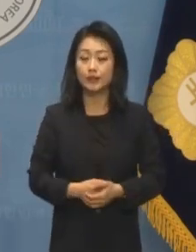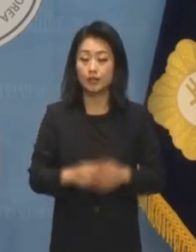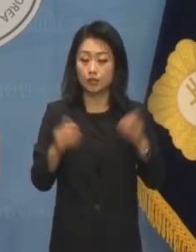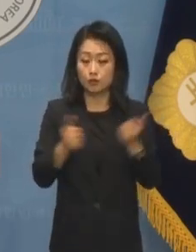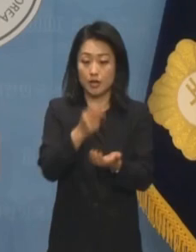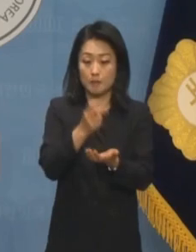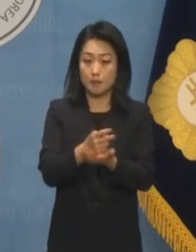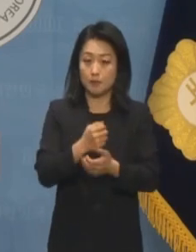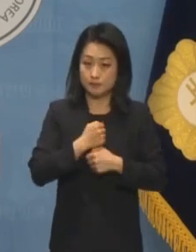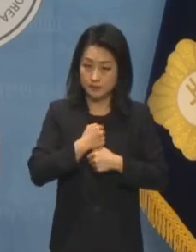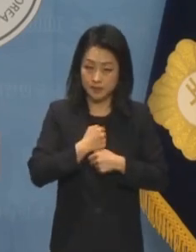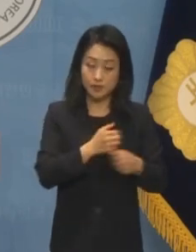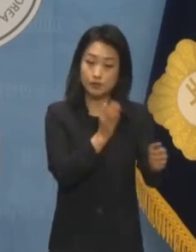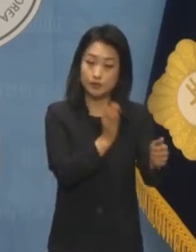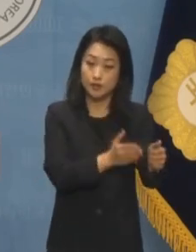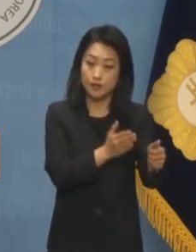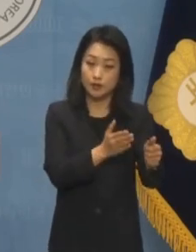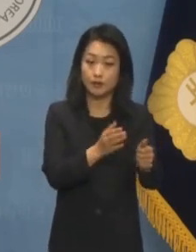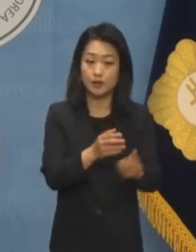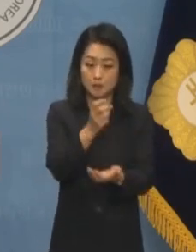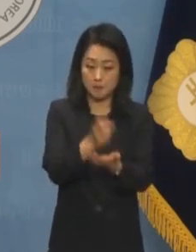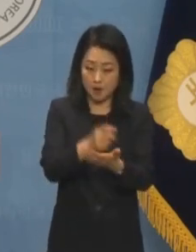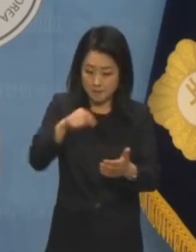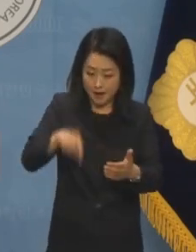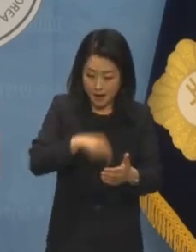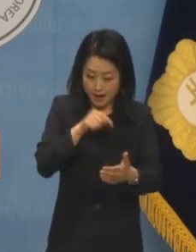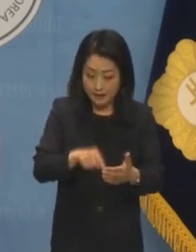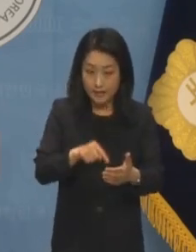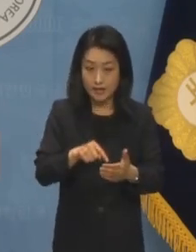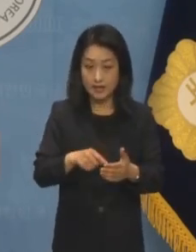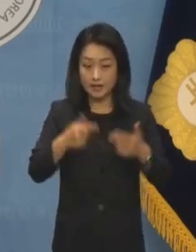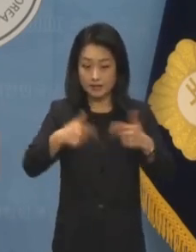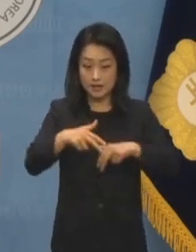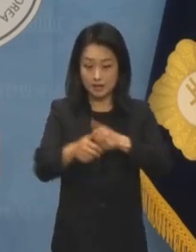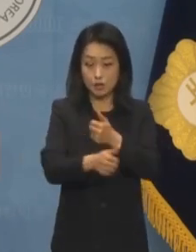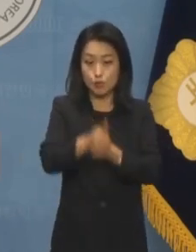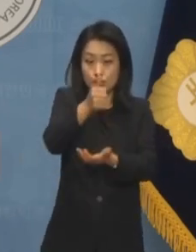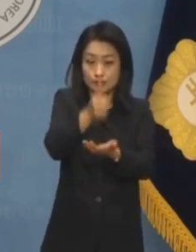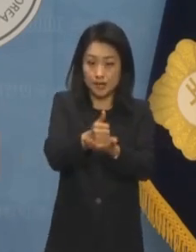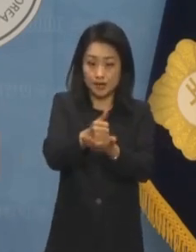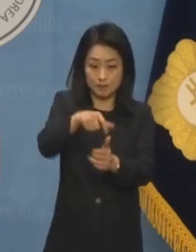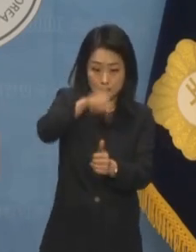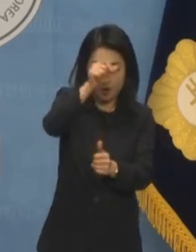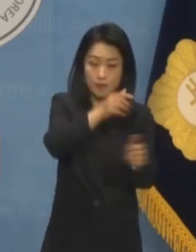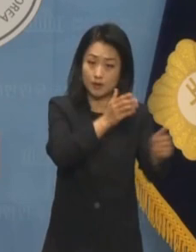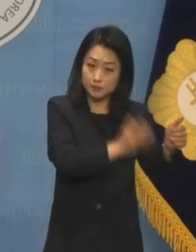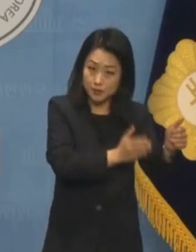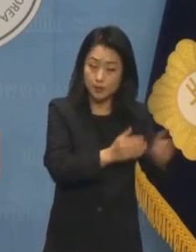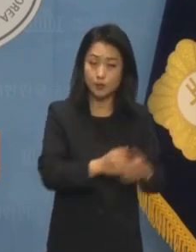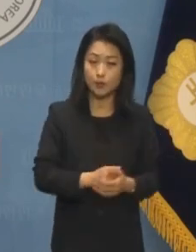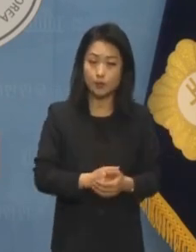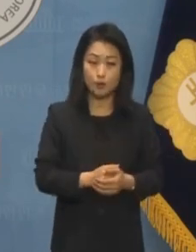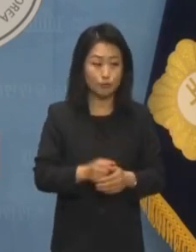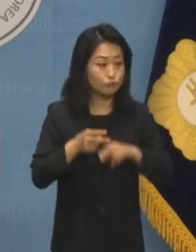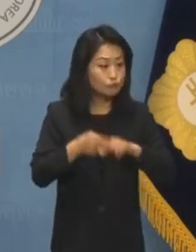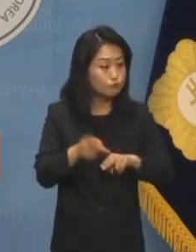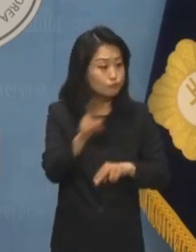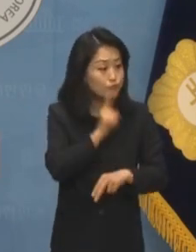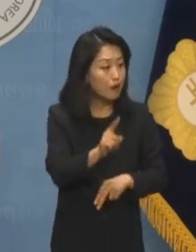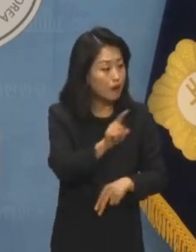국회법을 준수해 법정 시한 내 원구성을 하자는 것이 언제부터 독재였다는 말입니까?